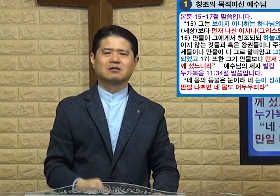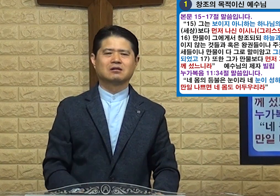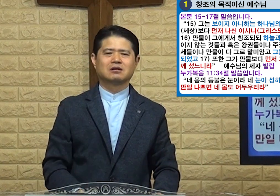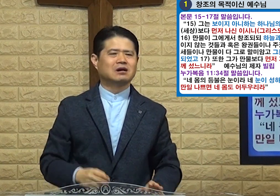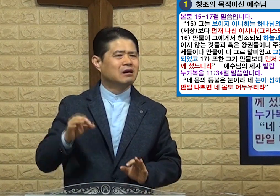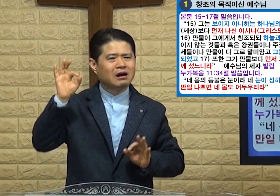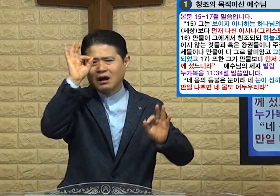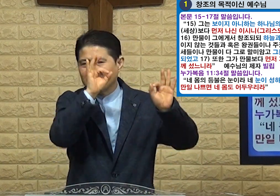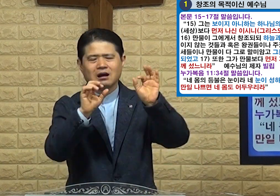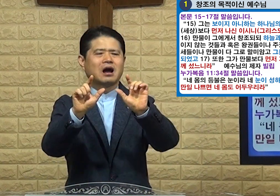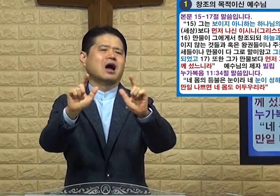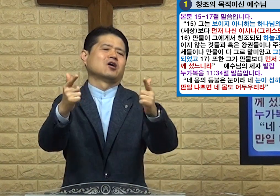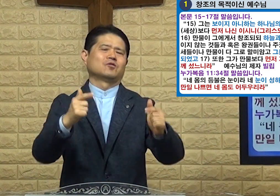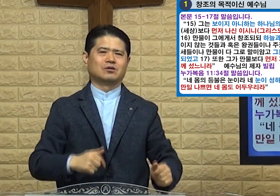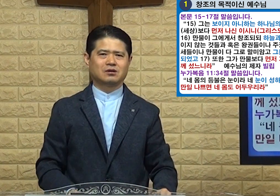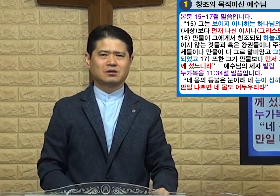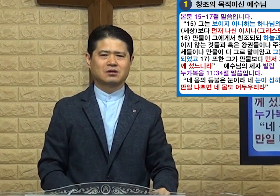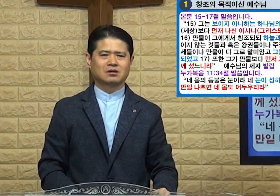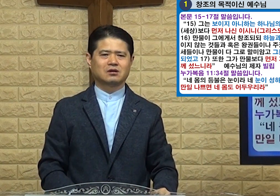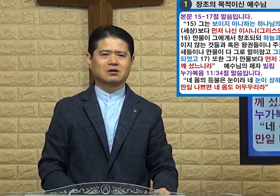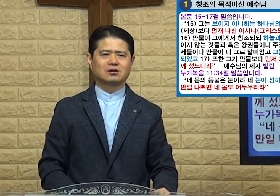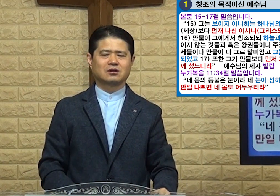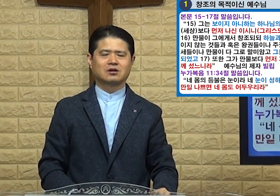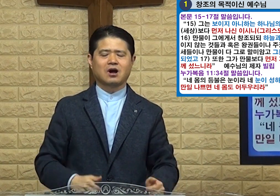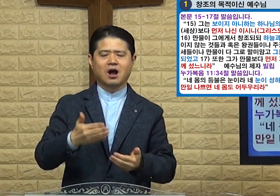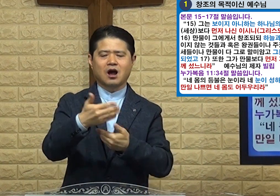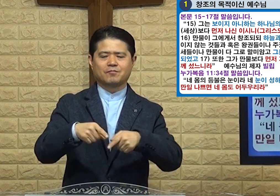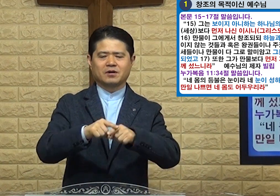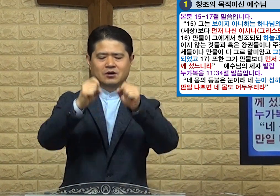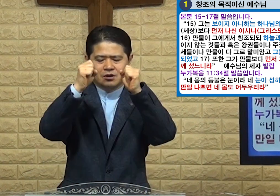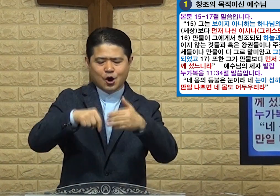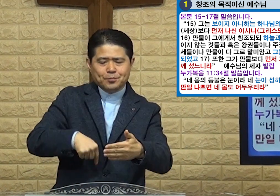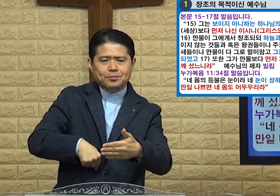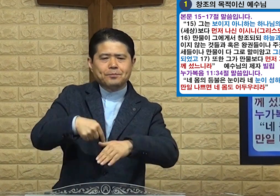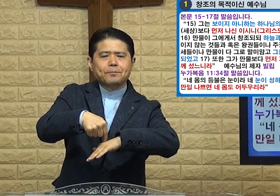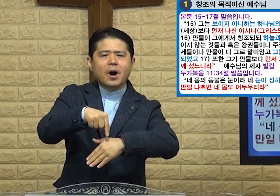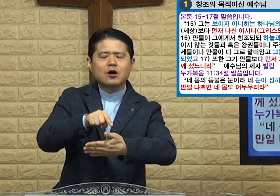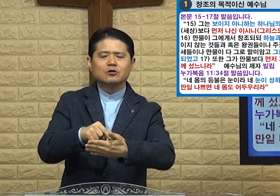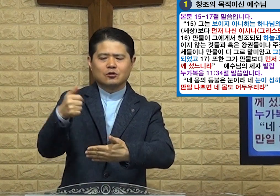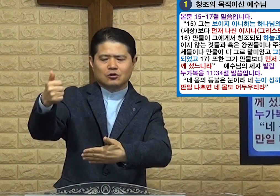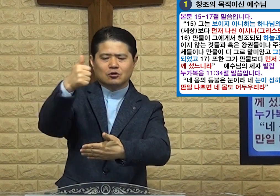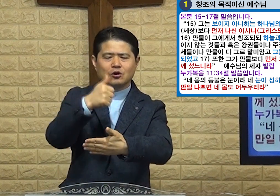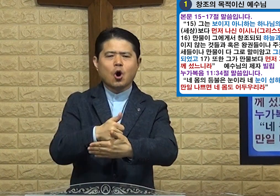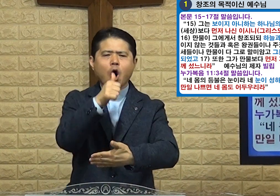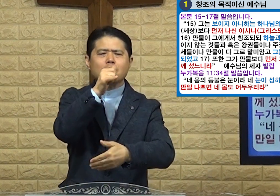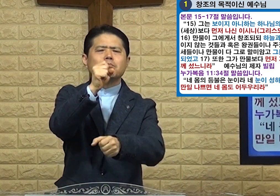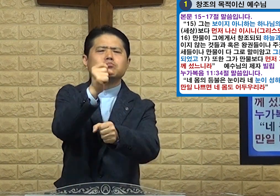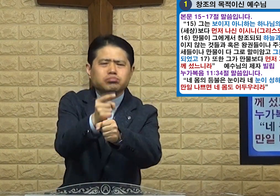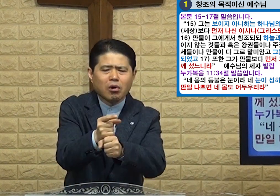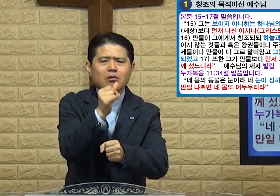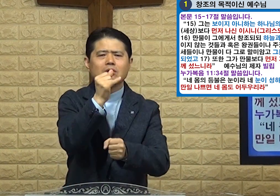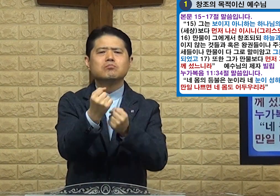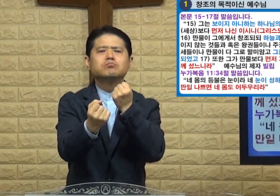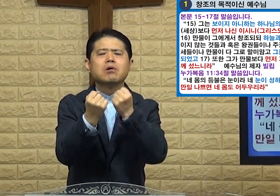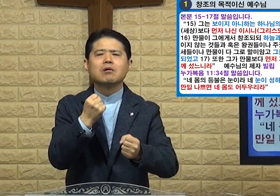간 적이 있습니까? 하나님은 보이지 않으시는 분입니다. 하나님이 그저 함께 우리가 거하시고 우리가 믿기